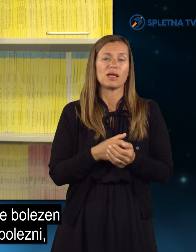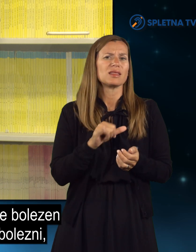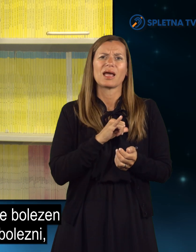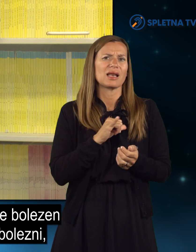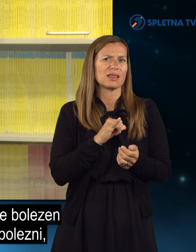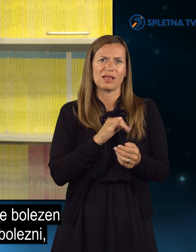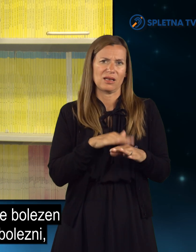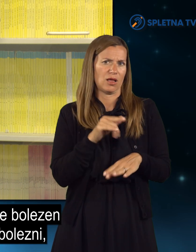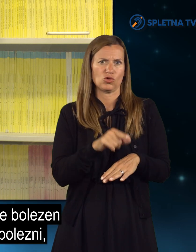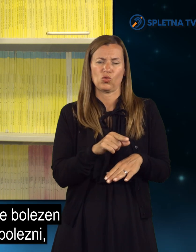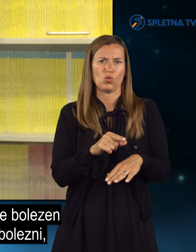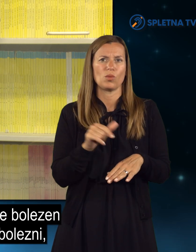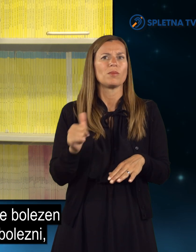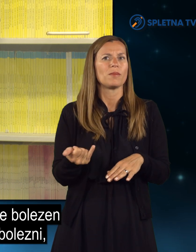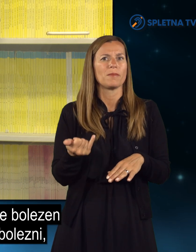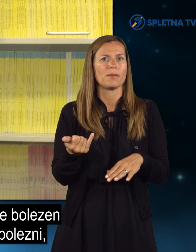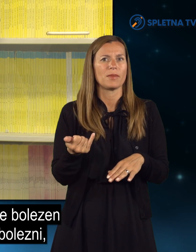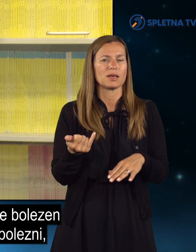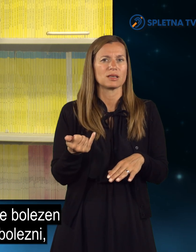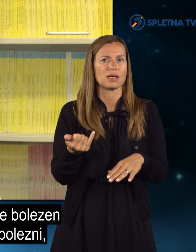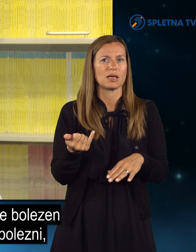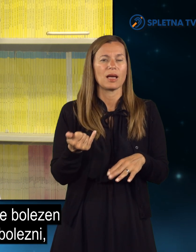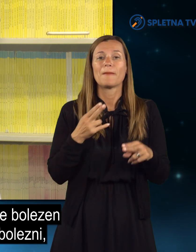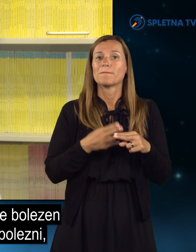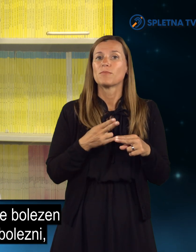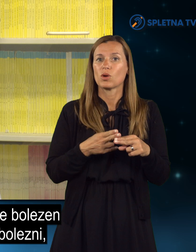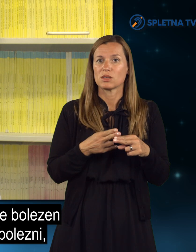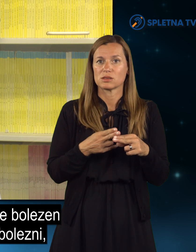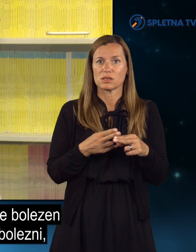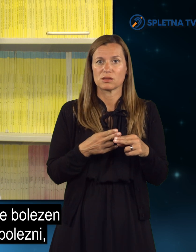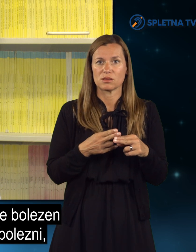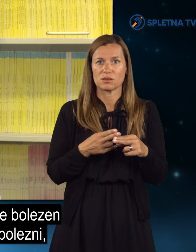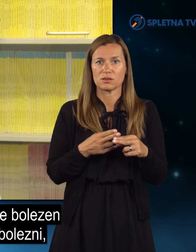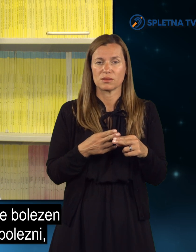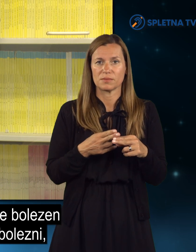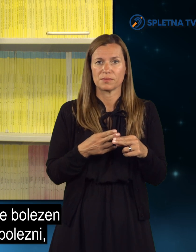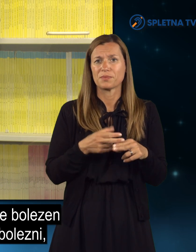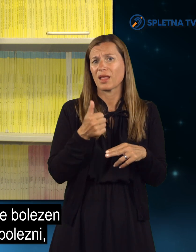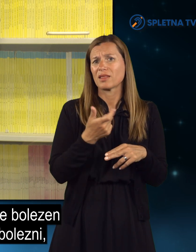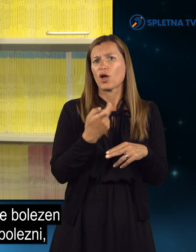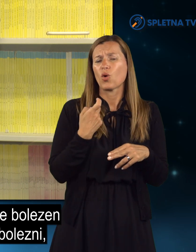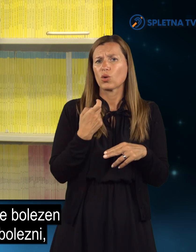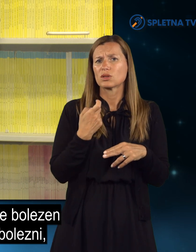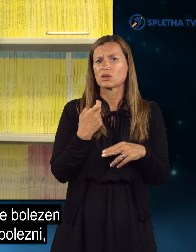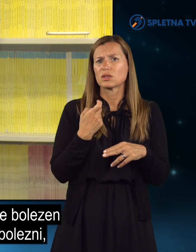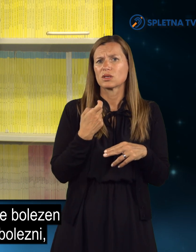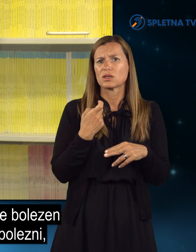Ne glede na to pa je bolezen ena